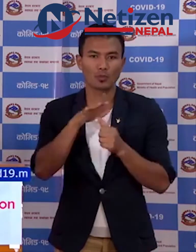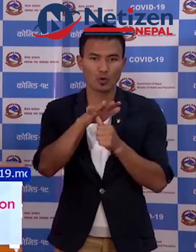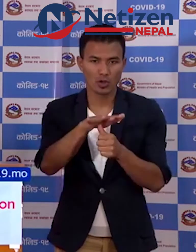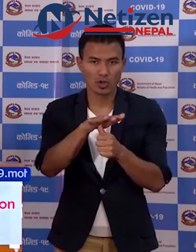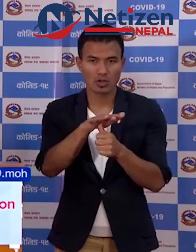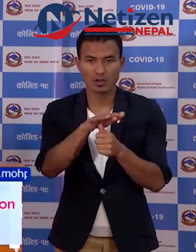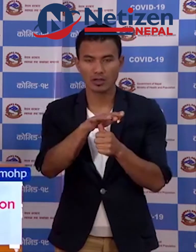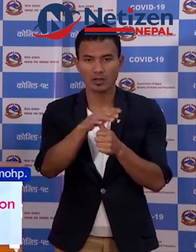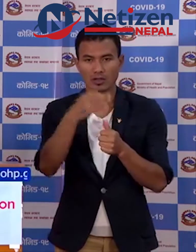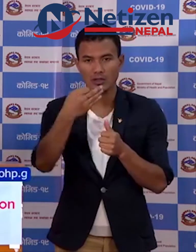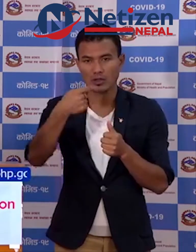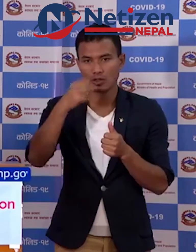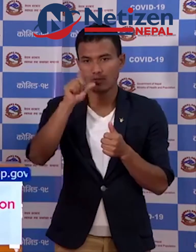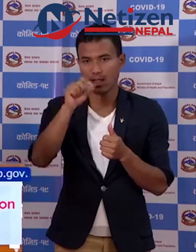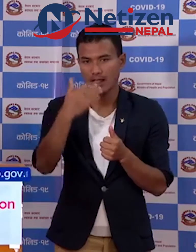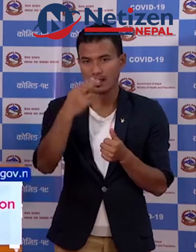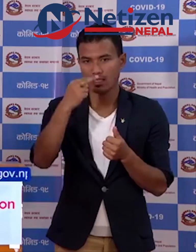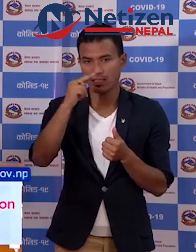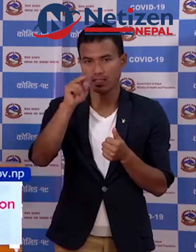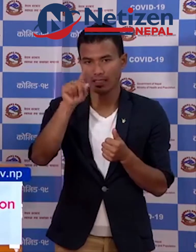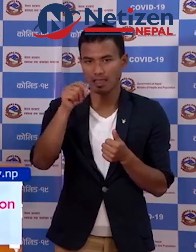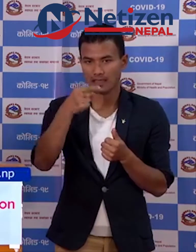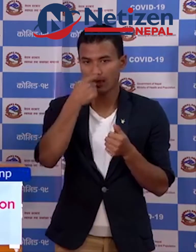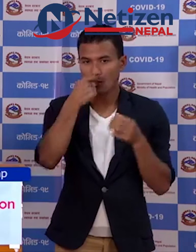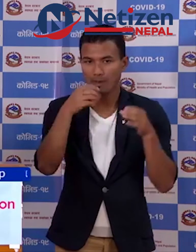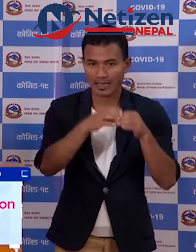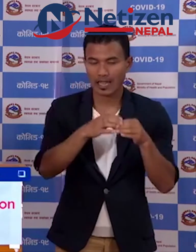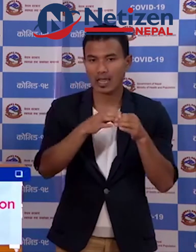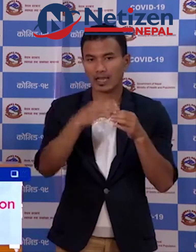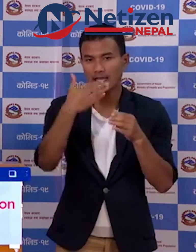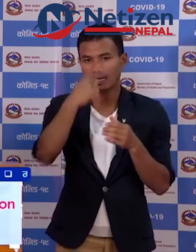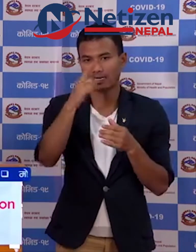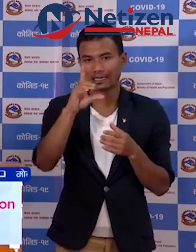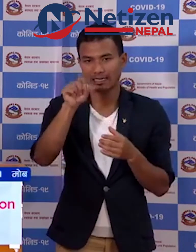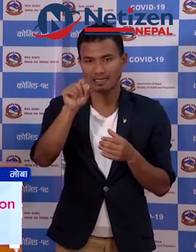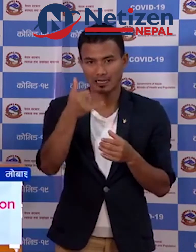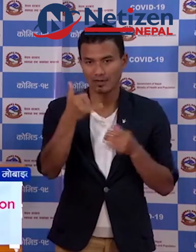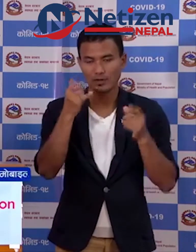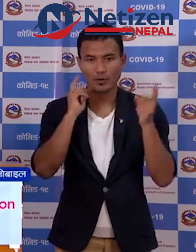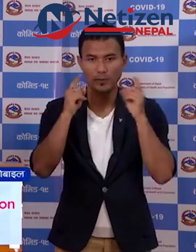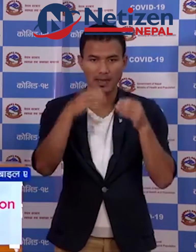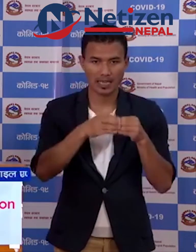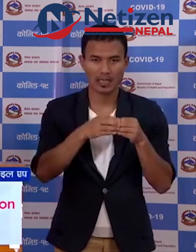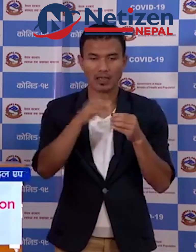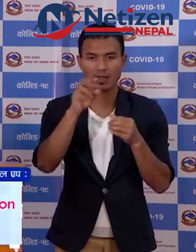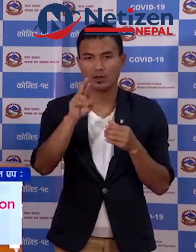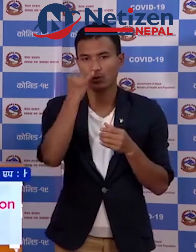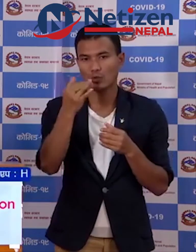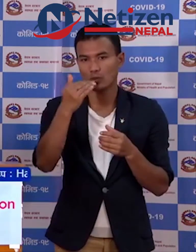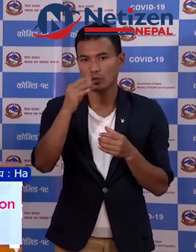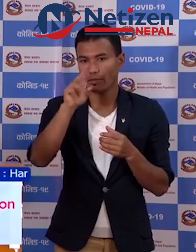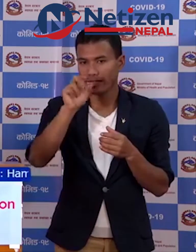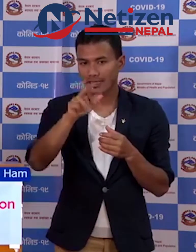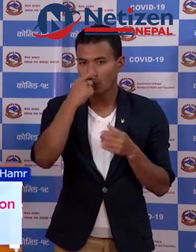मोरङ धनपाल थानकापा गाउँपालिका, लेटाङ नगरपालिका, रौतामाई गाउँपालिकाको 9